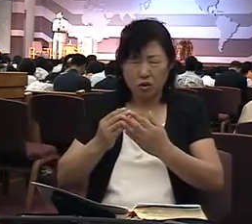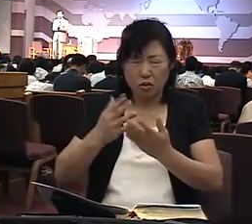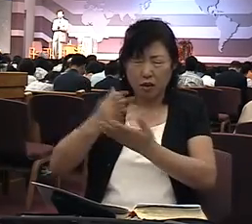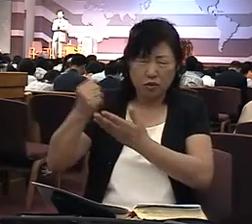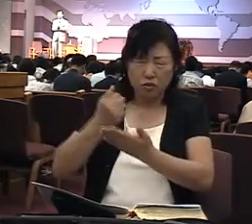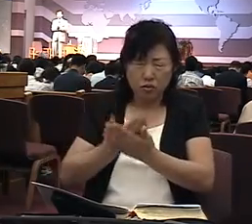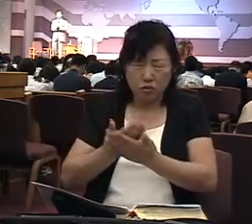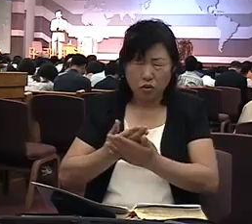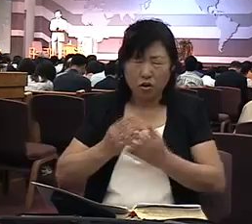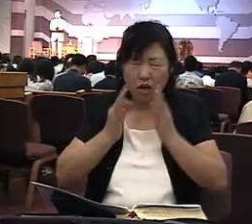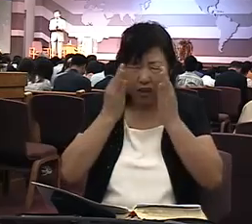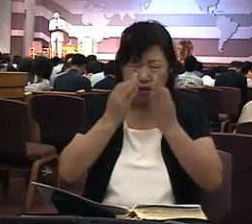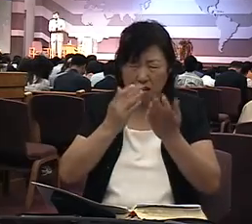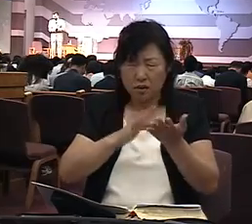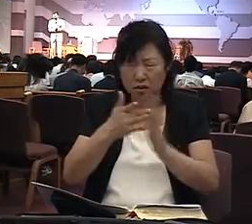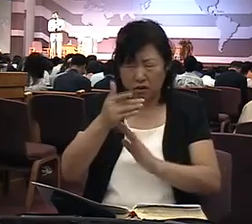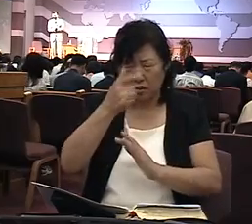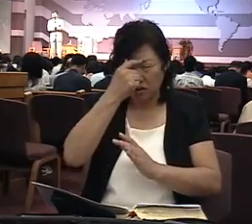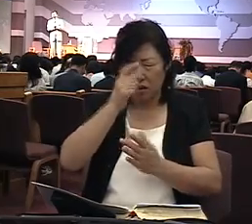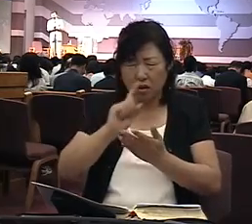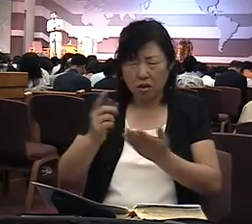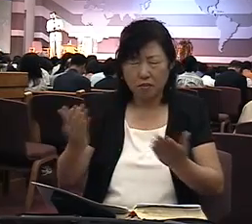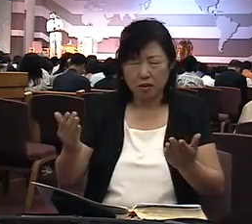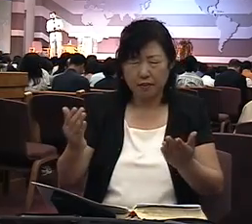예수님의 이름으로 기도하옵나이다. 아멘.